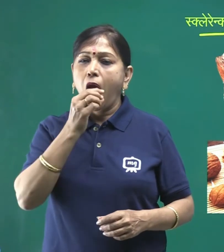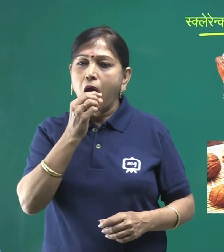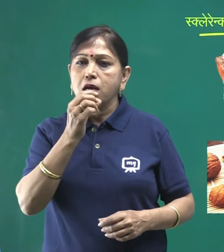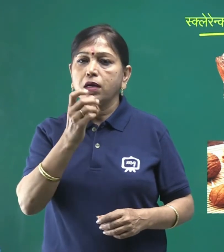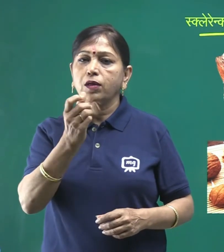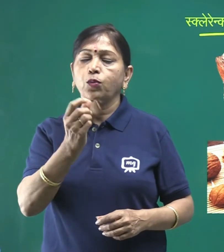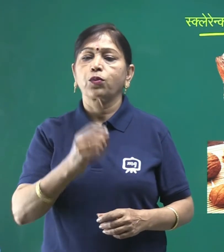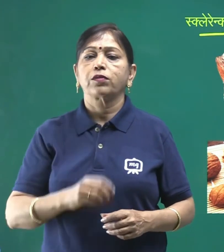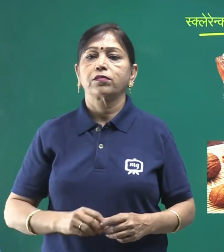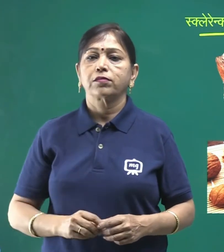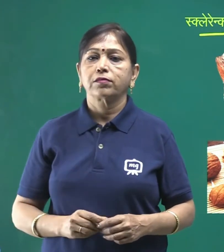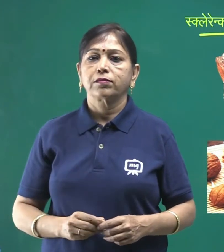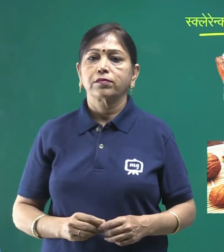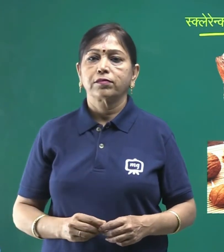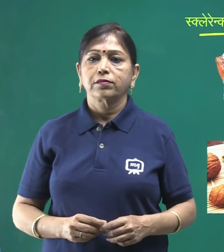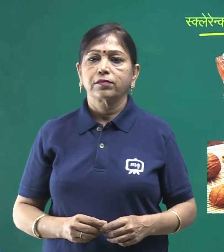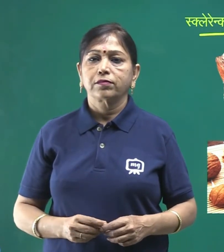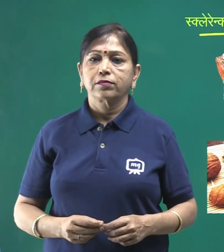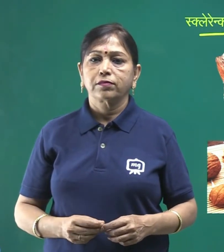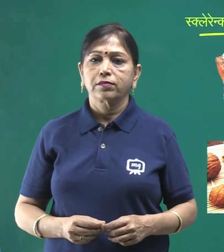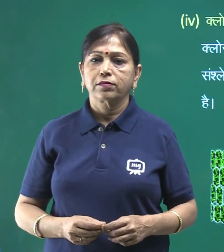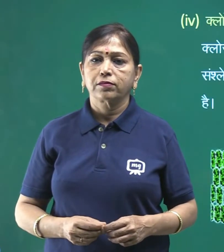अखरोट।